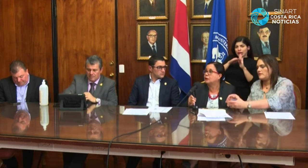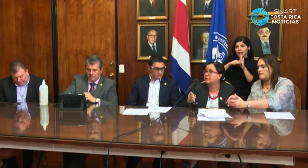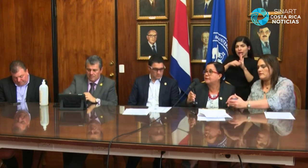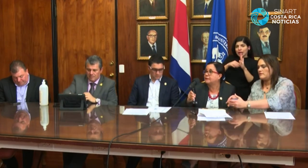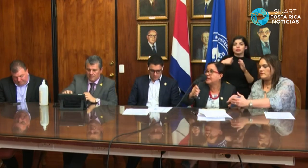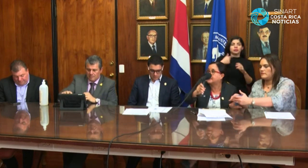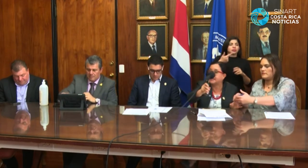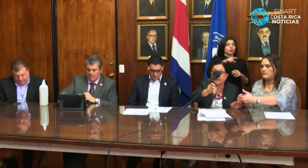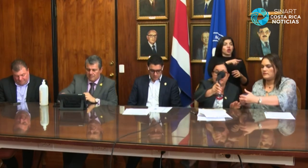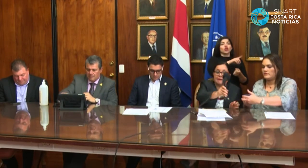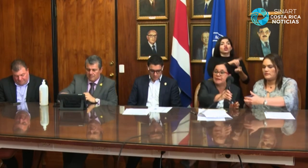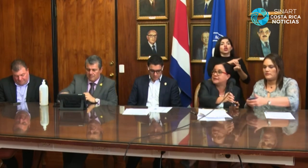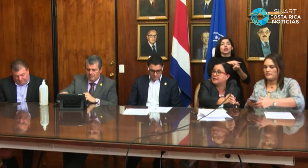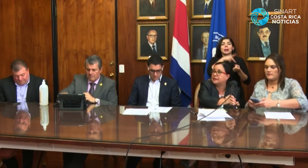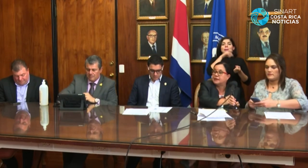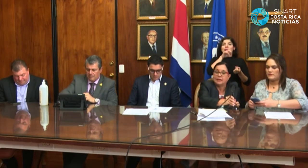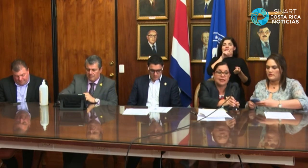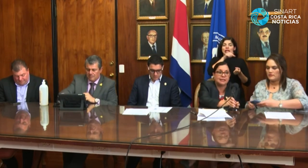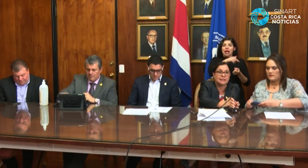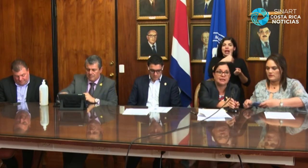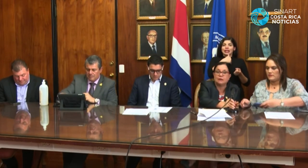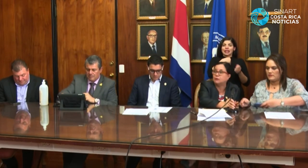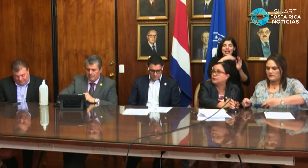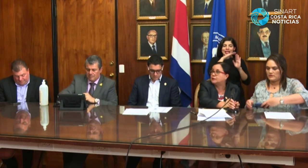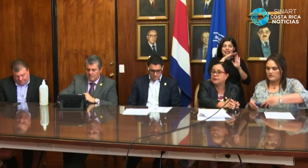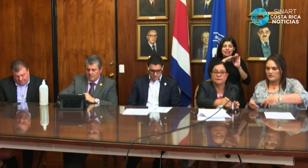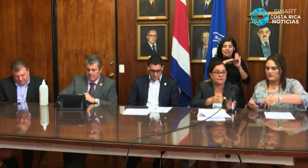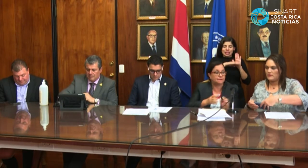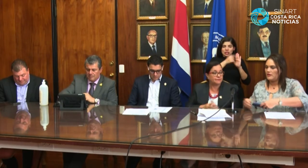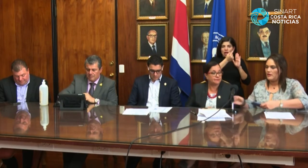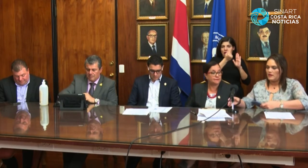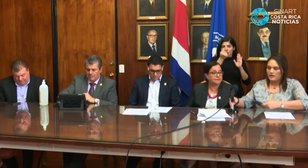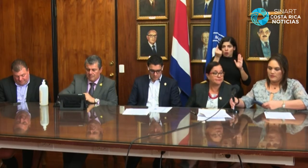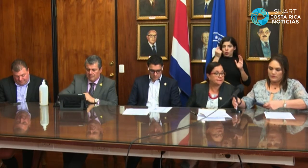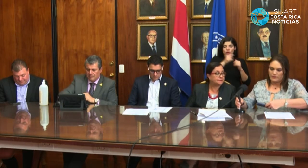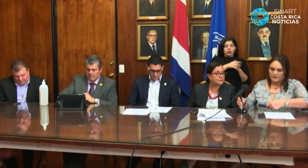la doctora Priscila, que ya tiene de la mesa la lista de cada uno.